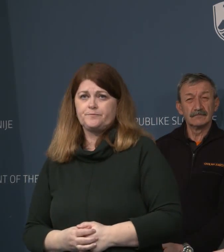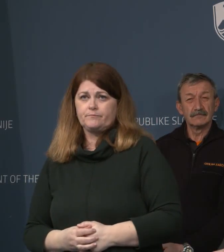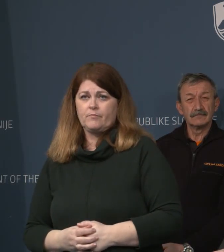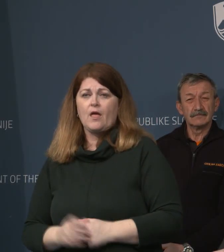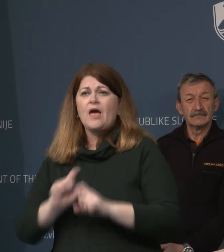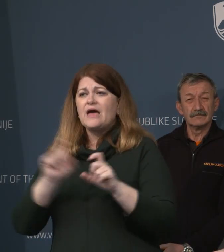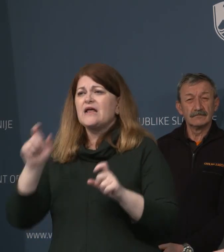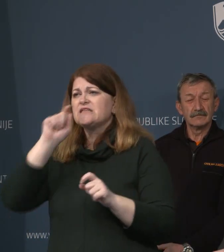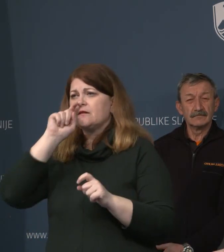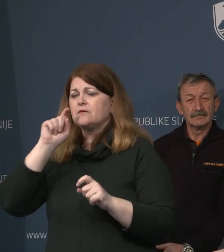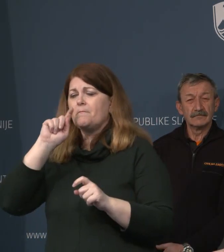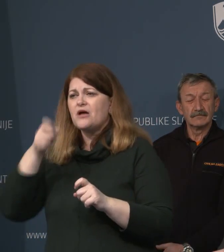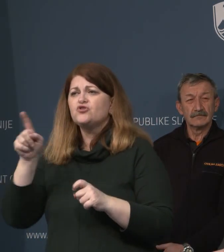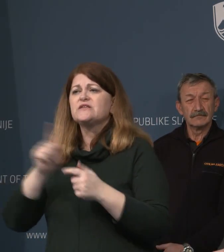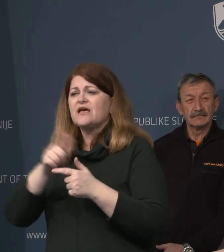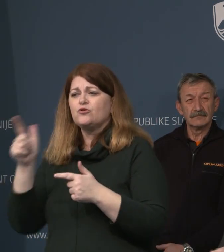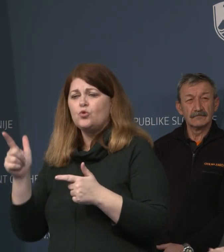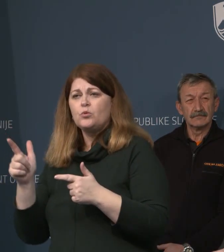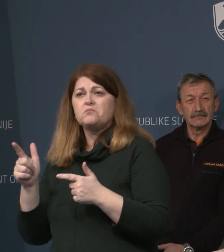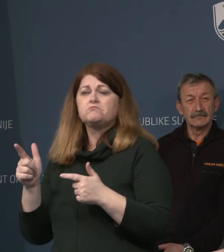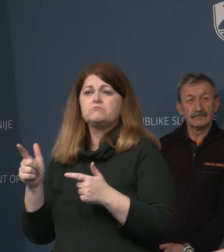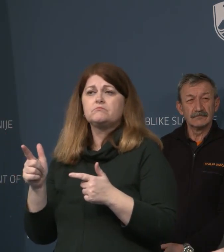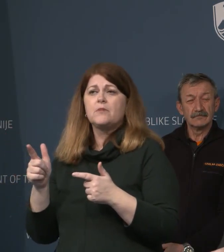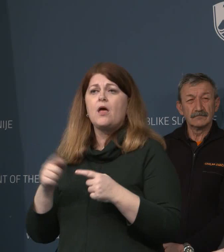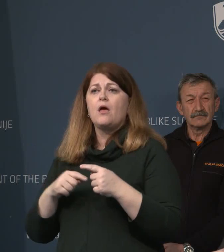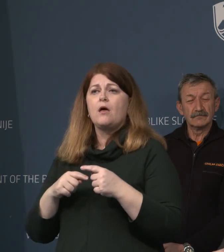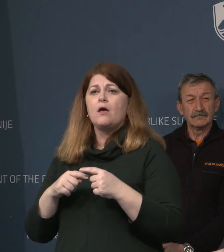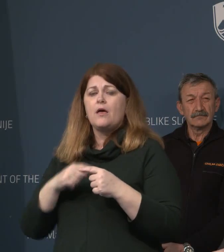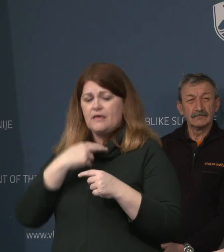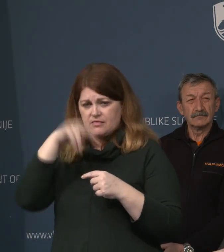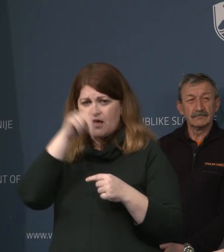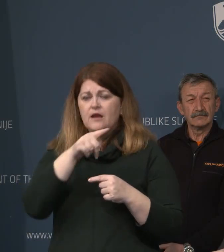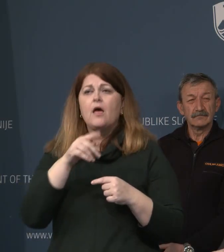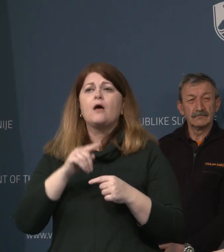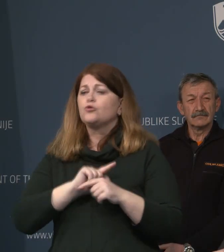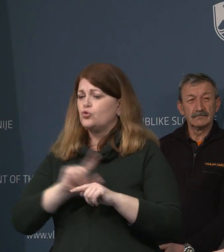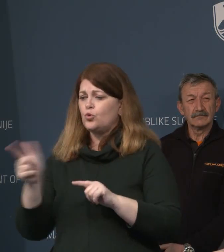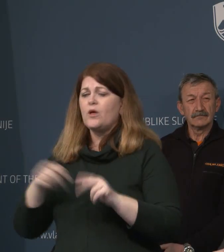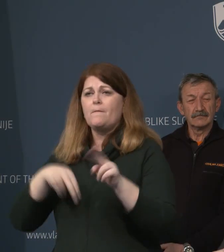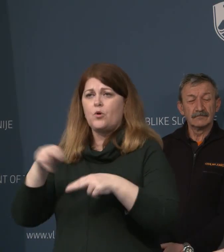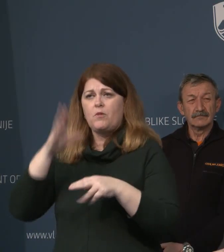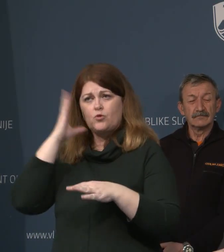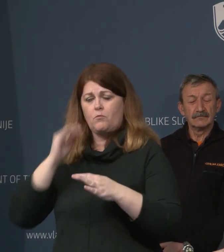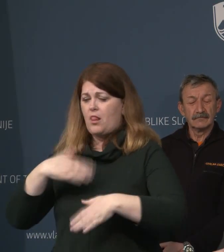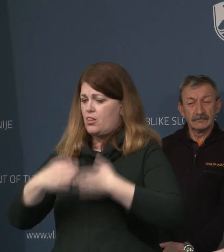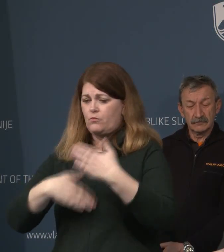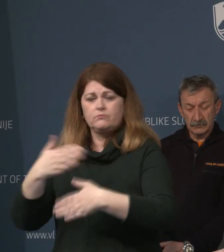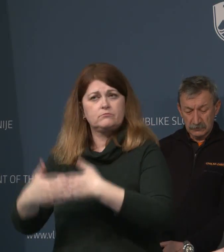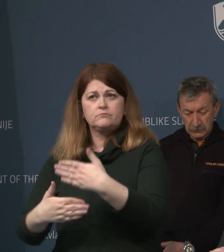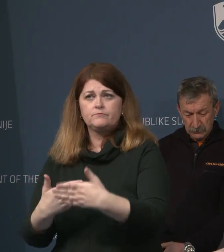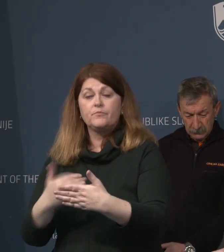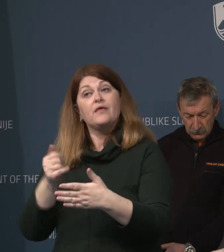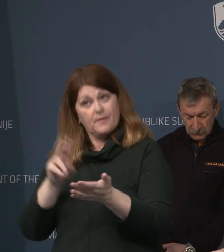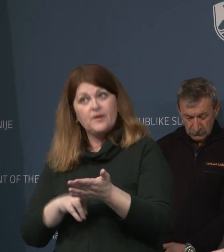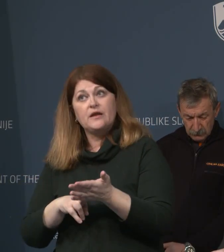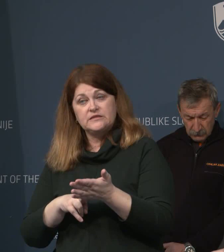Razen Mačarske in vseh ostalih pač poteka Italije, pač promet poteka normalno. Je